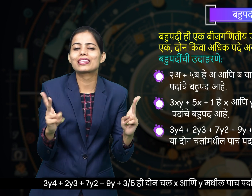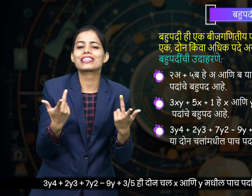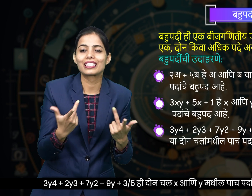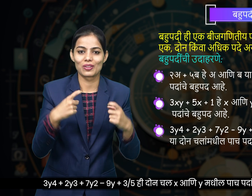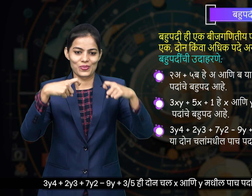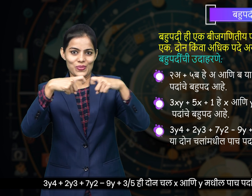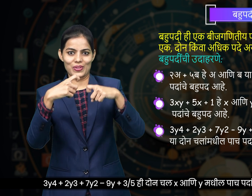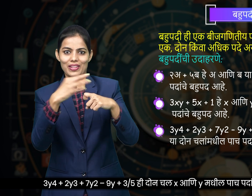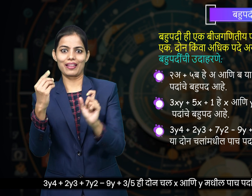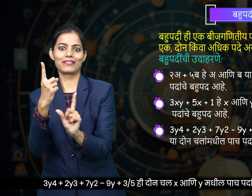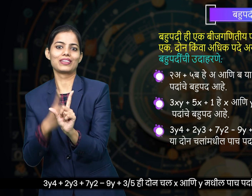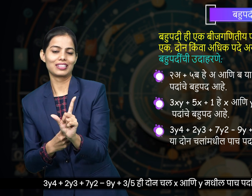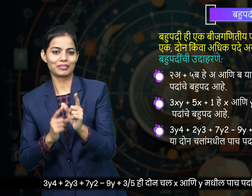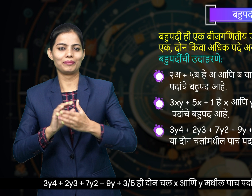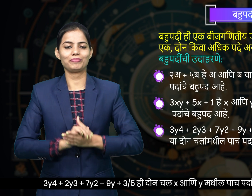आहे.